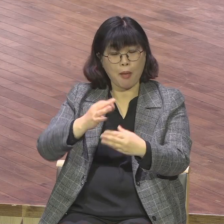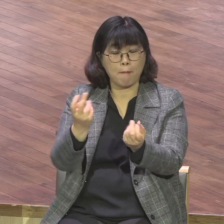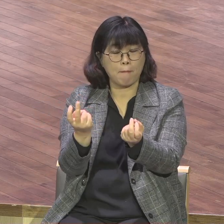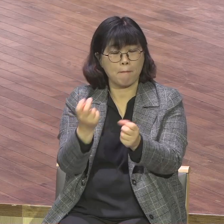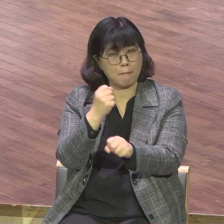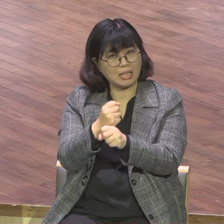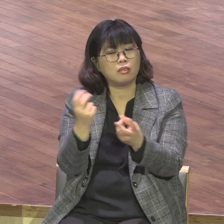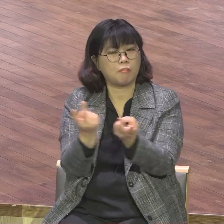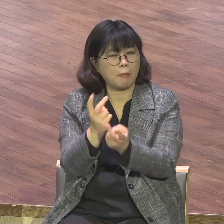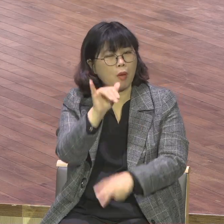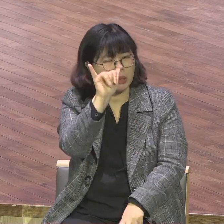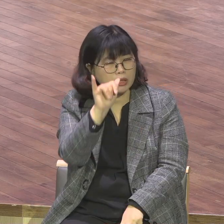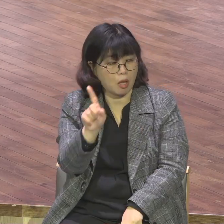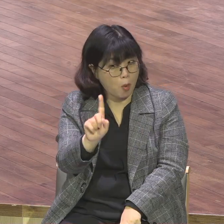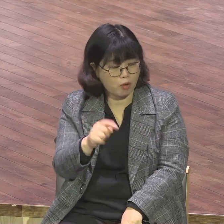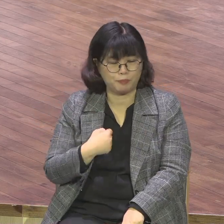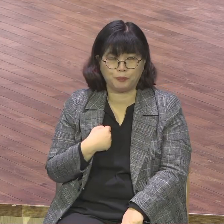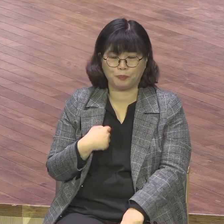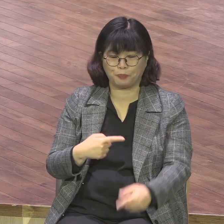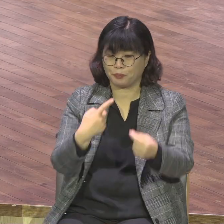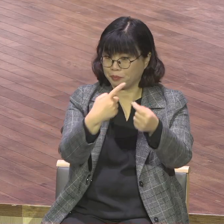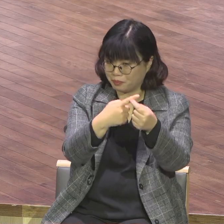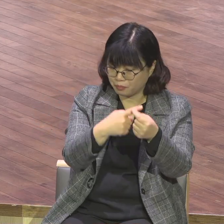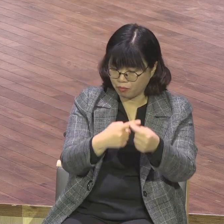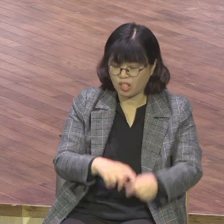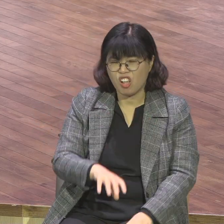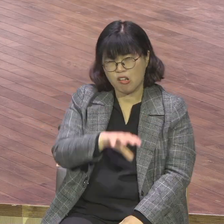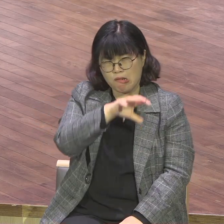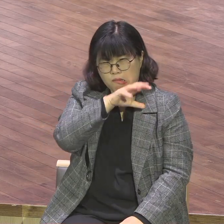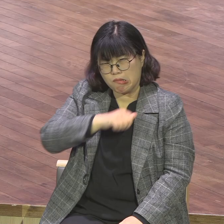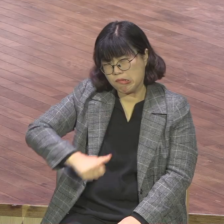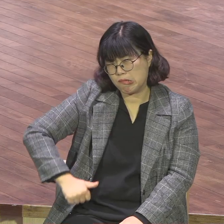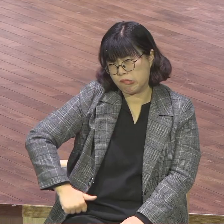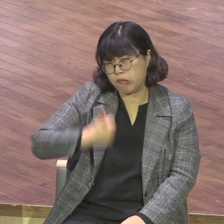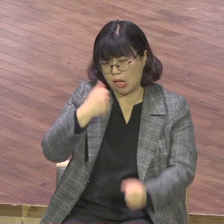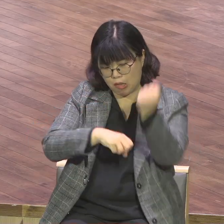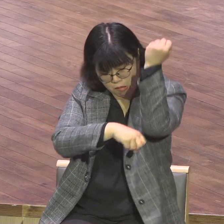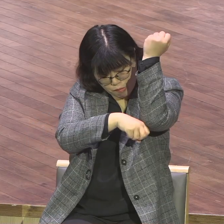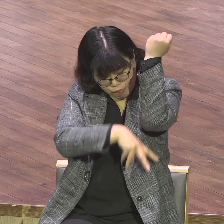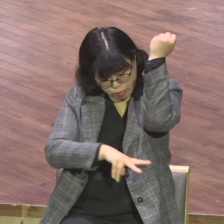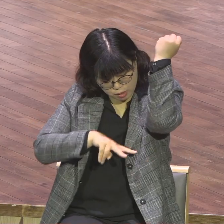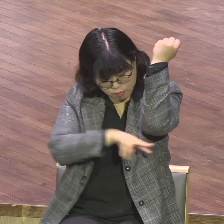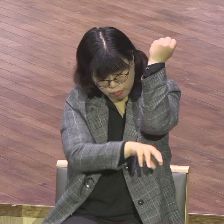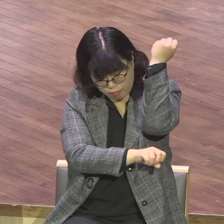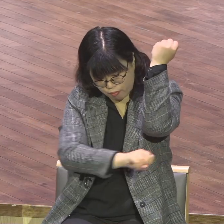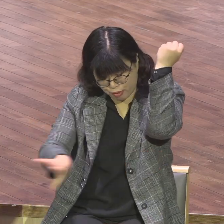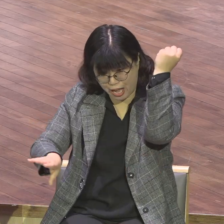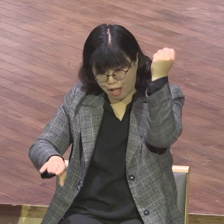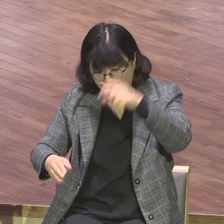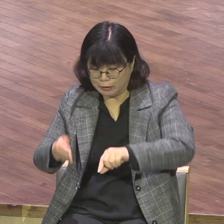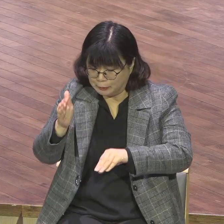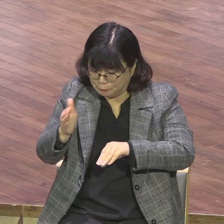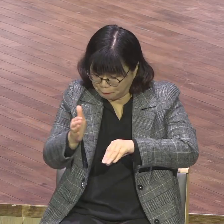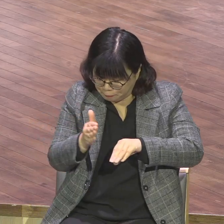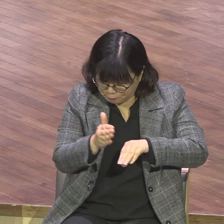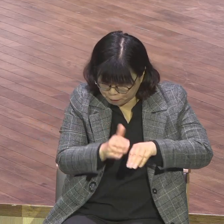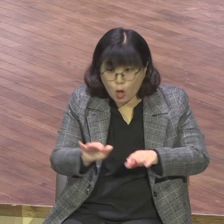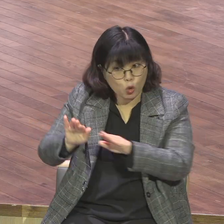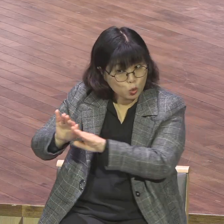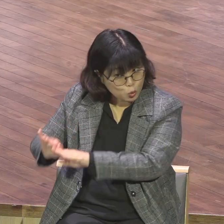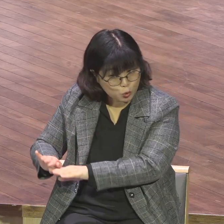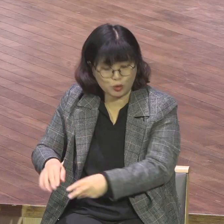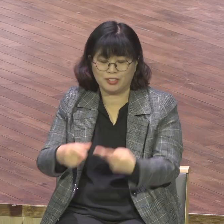조리법. 첫째, 불평과 성냄의 뿌리를 잘라내고 잘게 다진다. 두 번째,